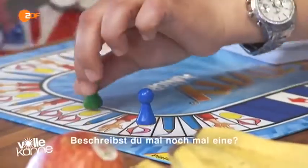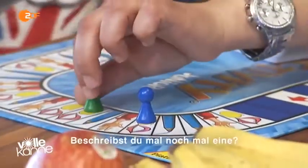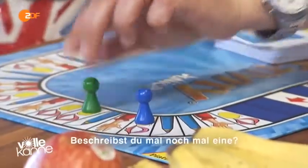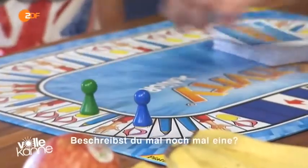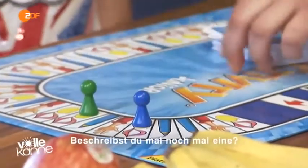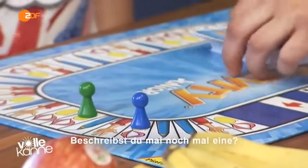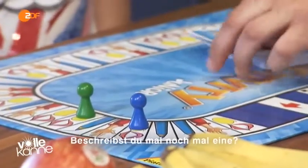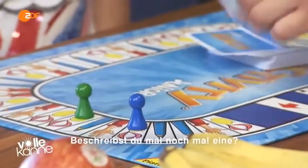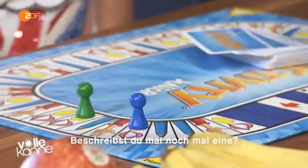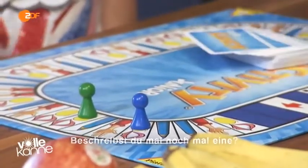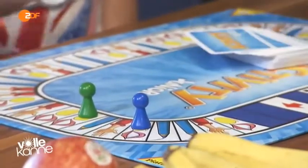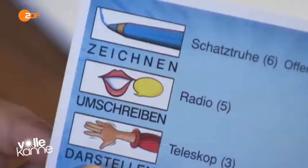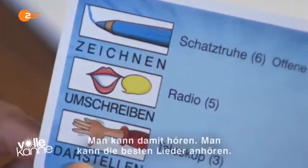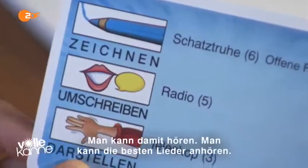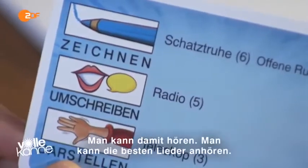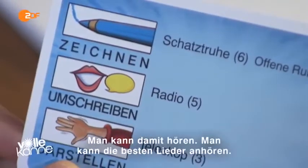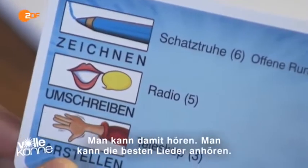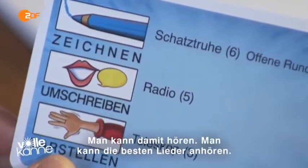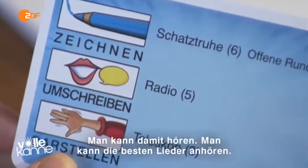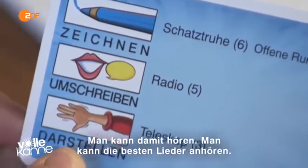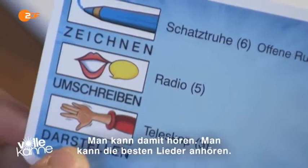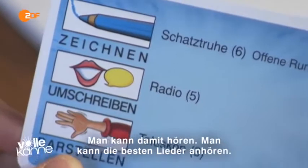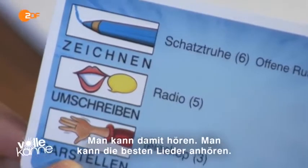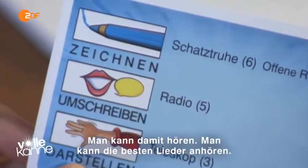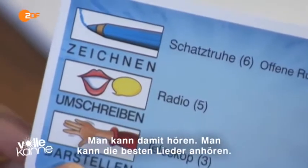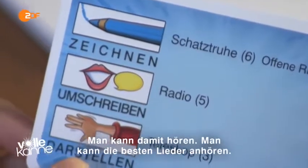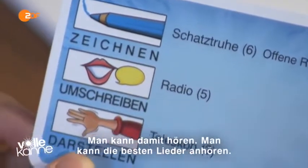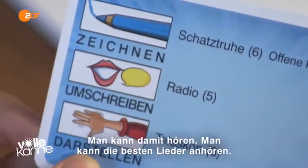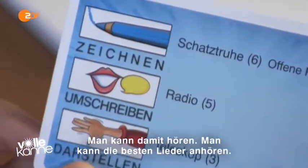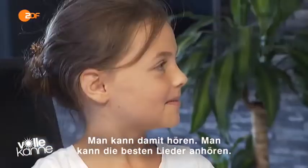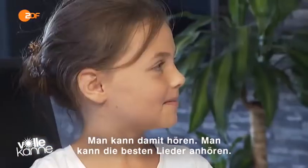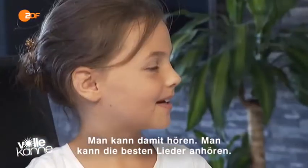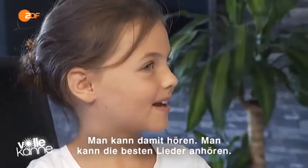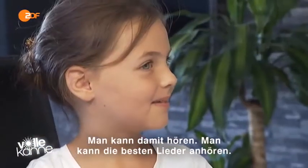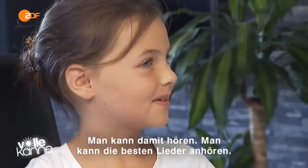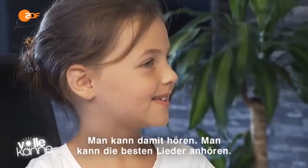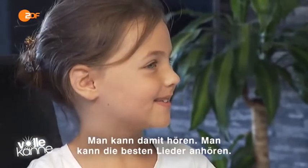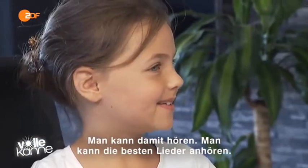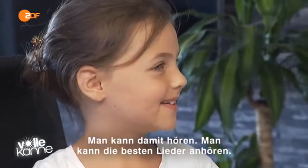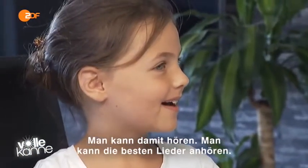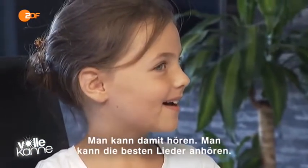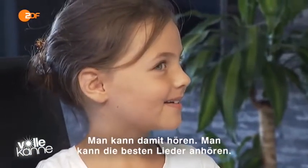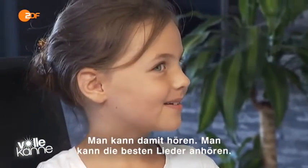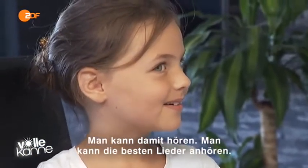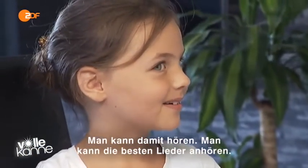Beschreibst du mal noch mal eine? Man kann damit hören, man kann die besten Lieder